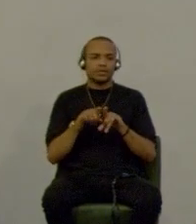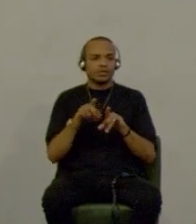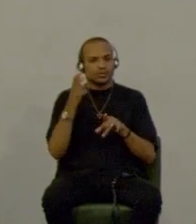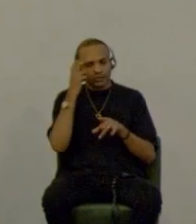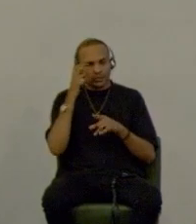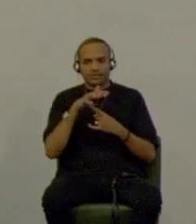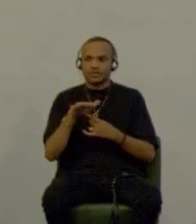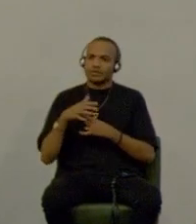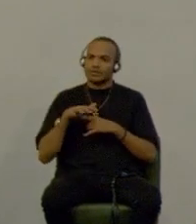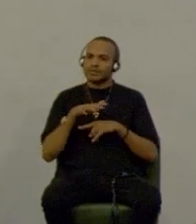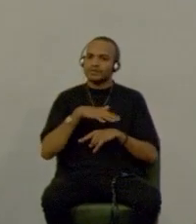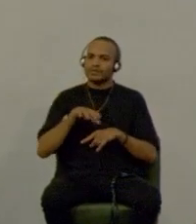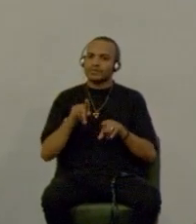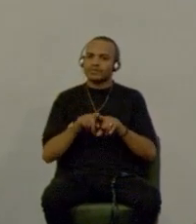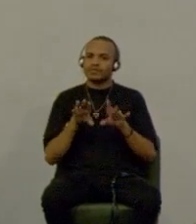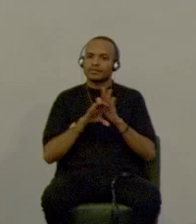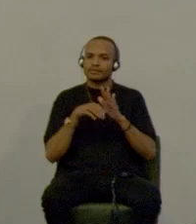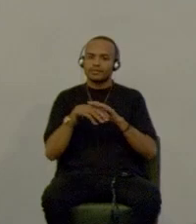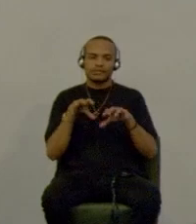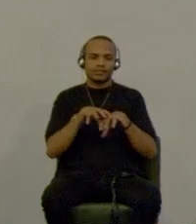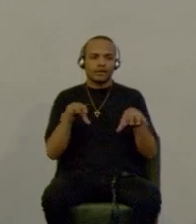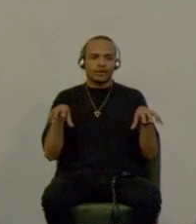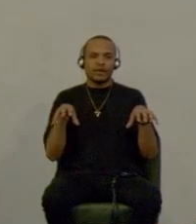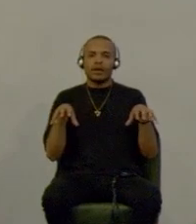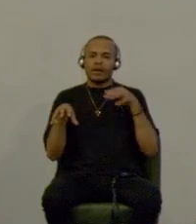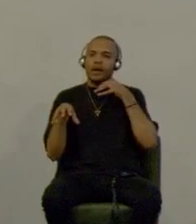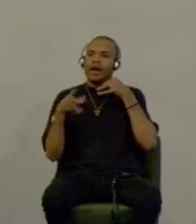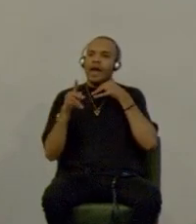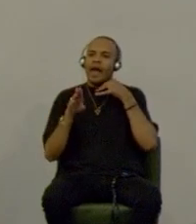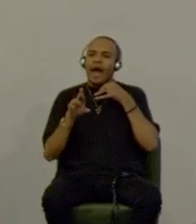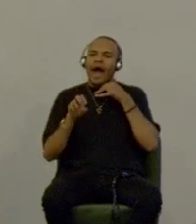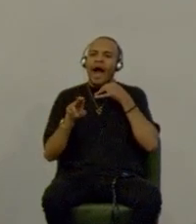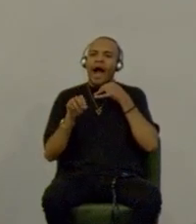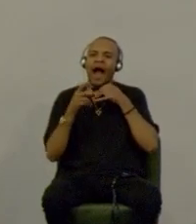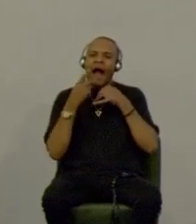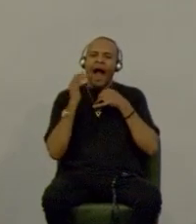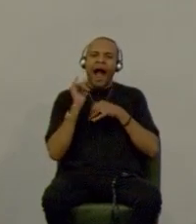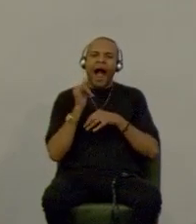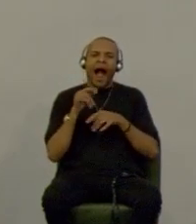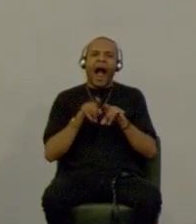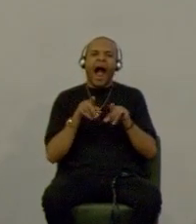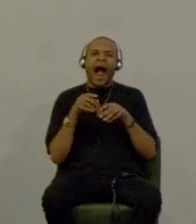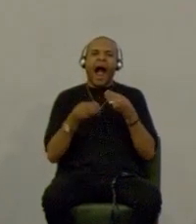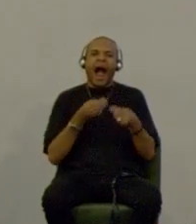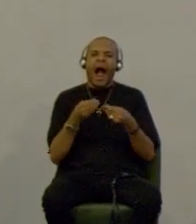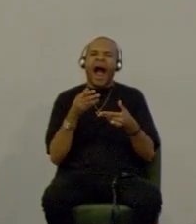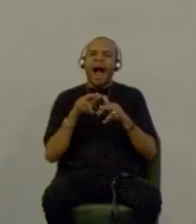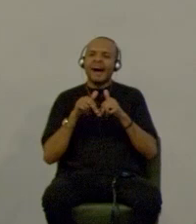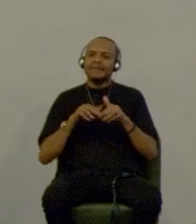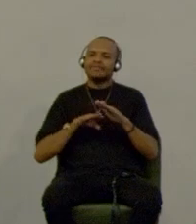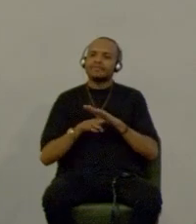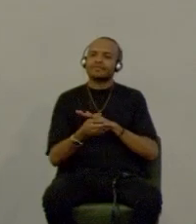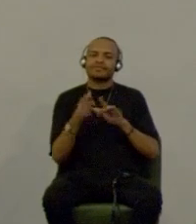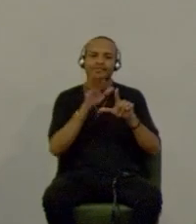e natureza, que é um mesmo conceito separado em duas partes, segundo o Bruno Latour, como fazer isso a partir de um